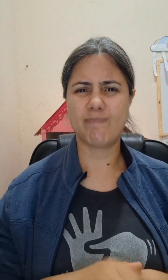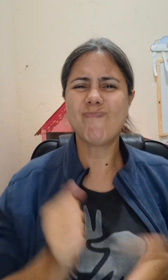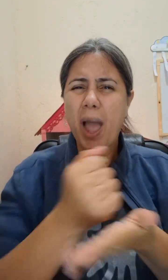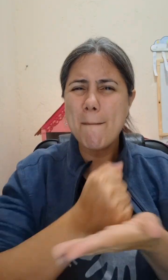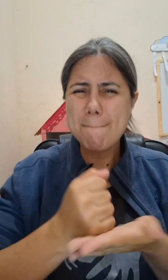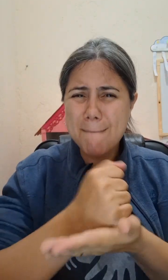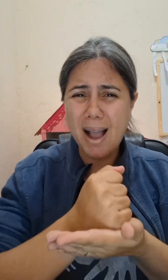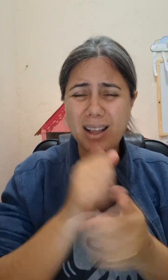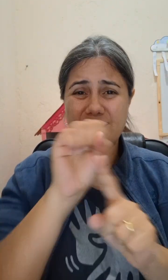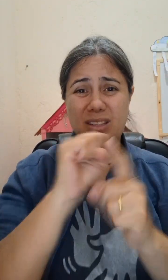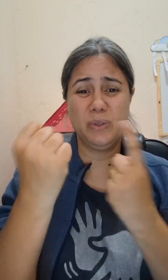é?